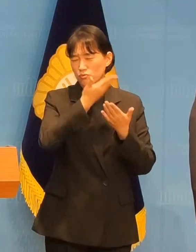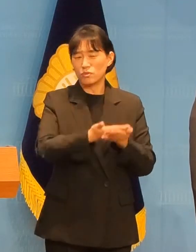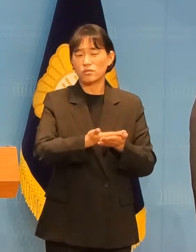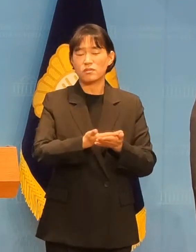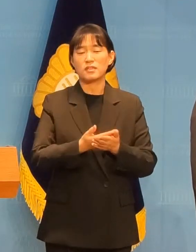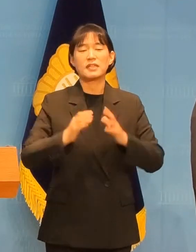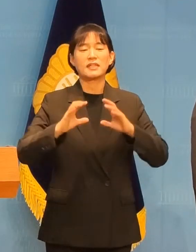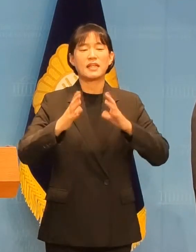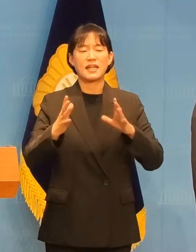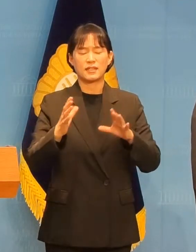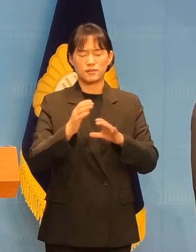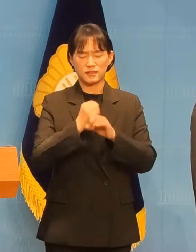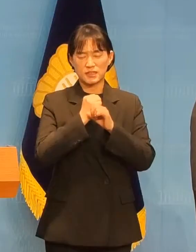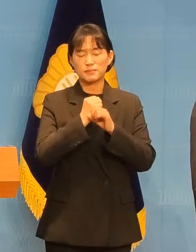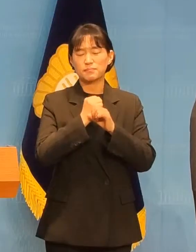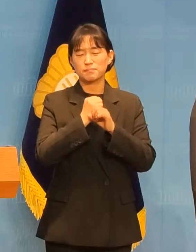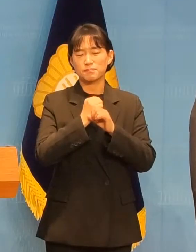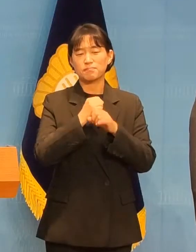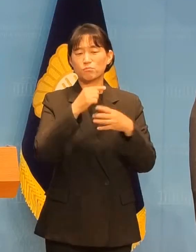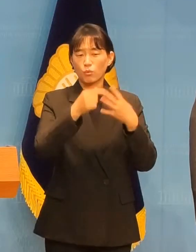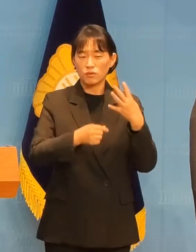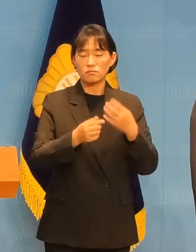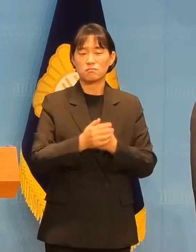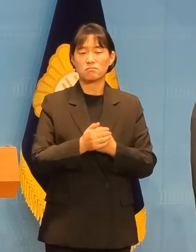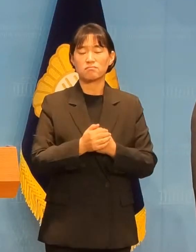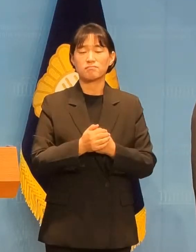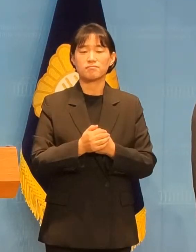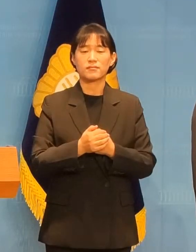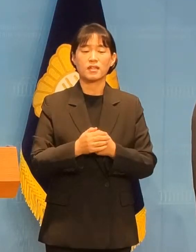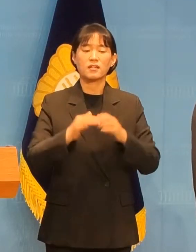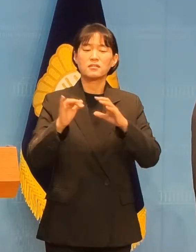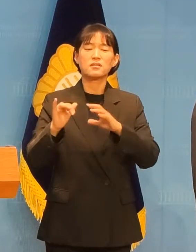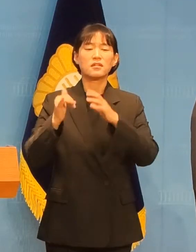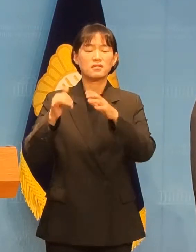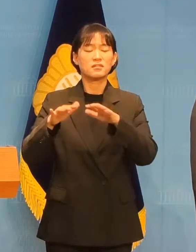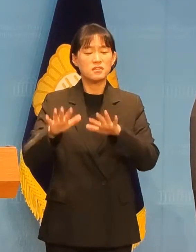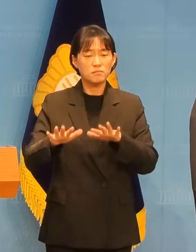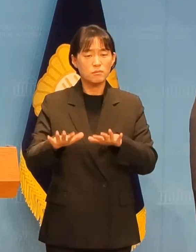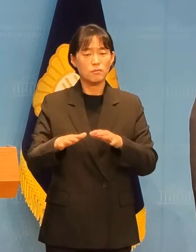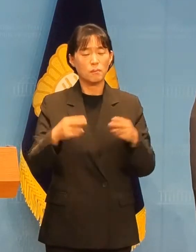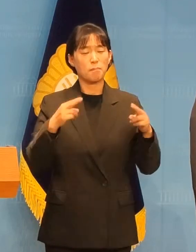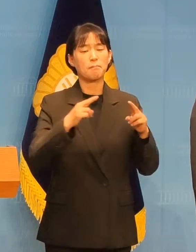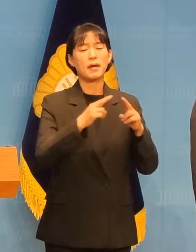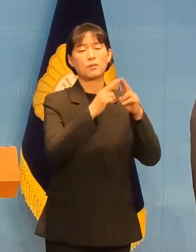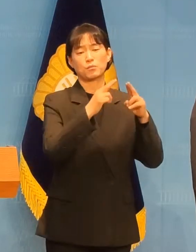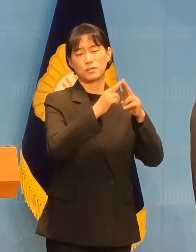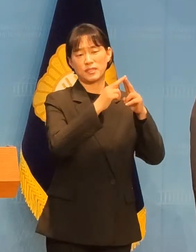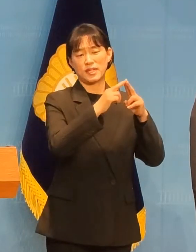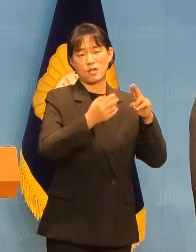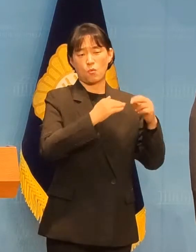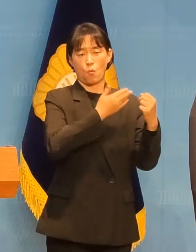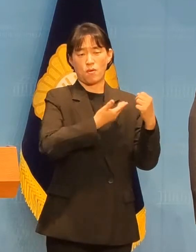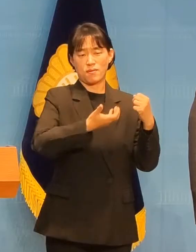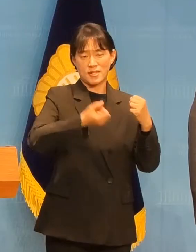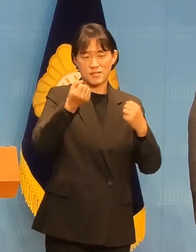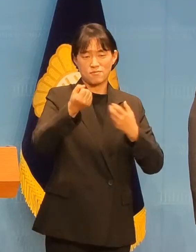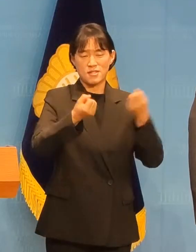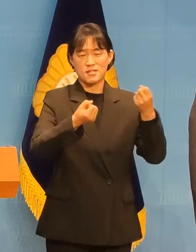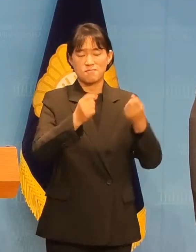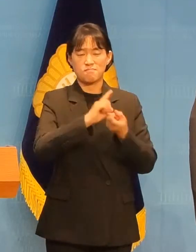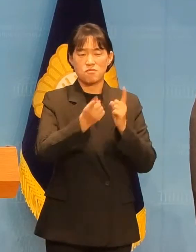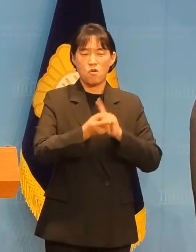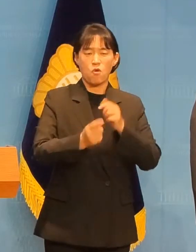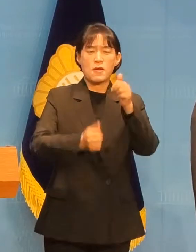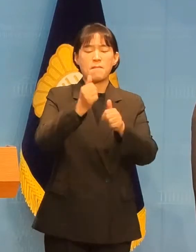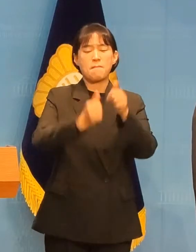핵심 프로젝트입니다. 세계는 이 순간에도 반도체 패권을 놓고 치열한 경쟁을